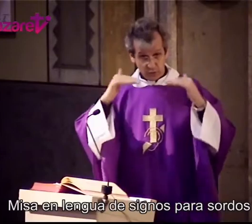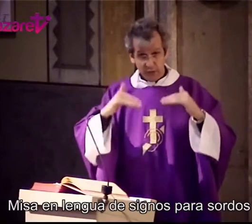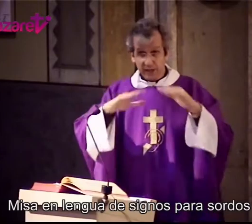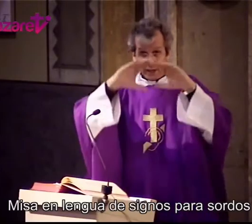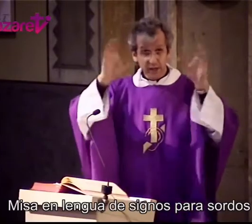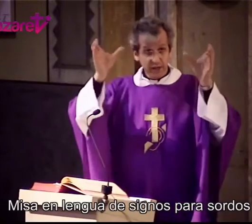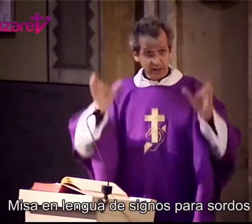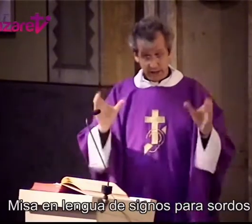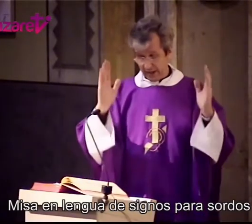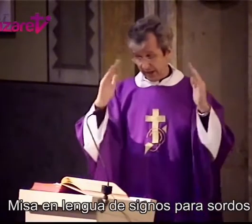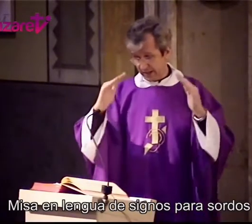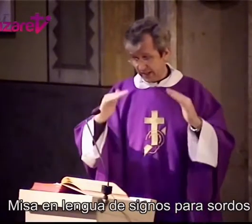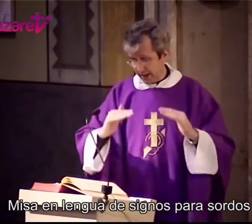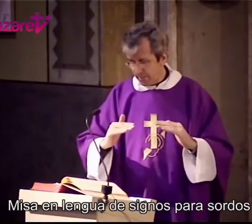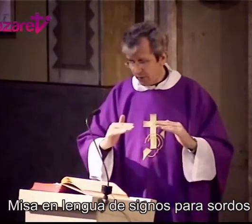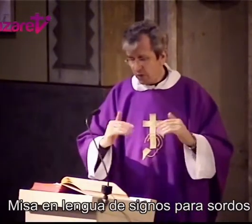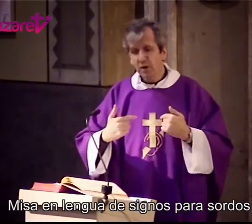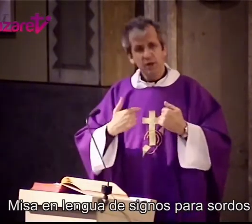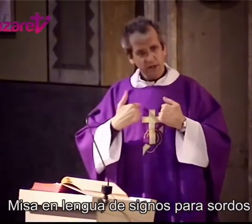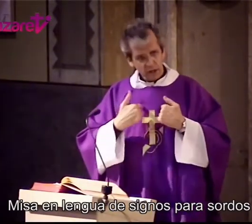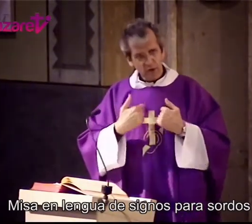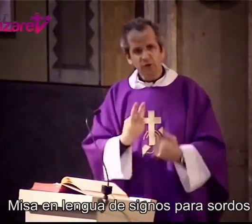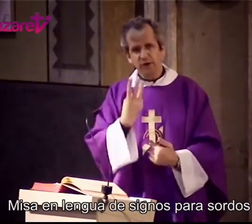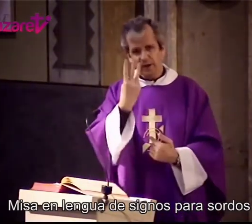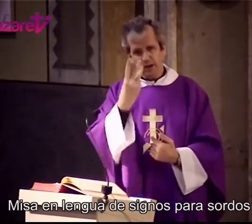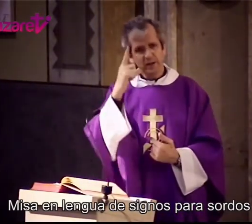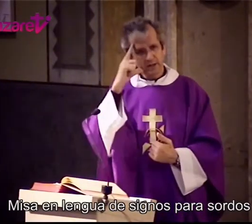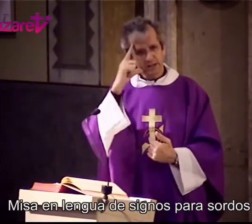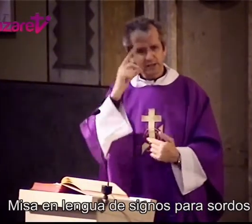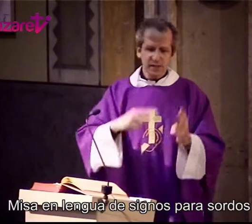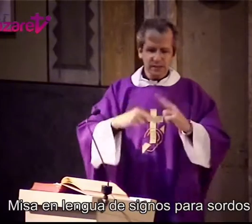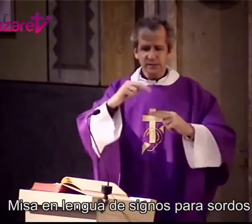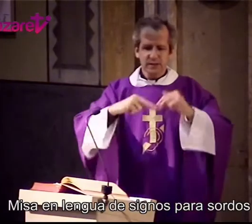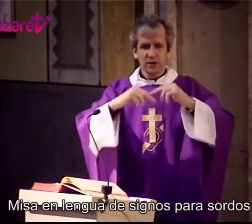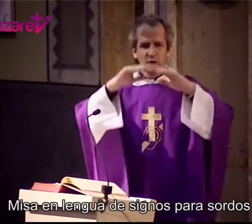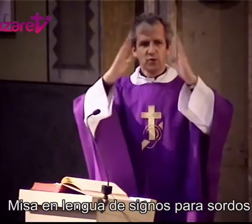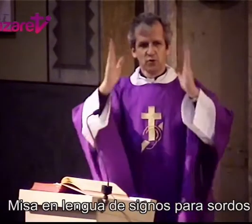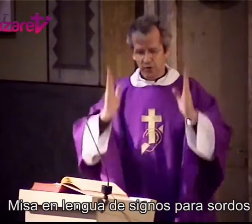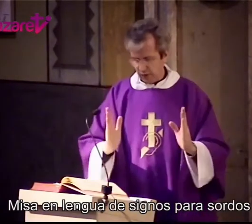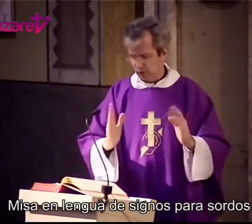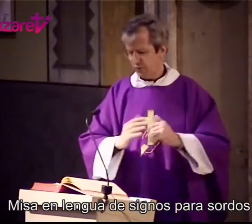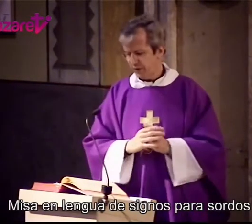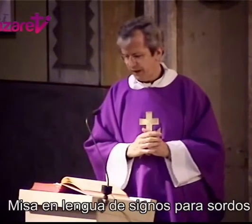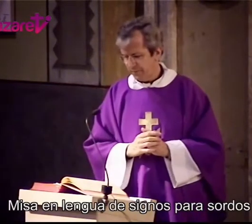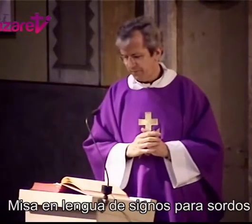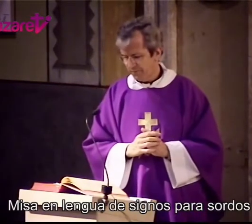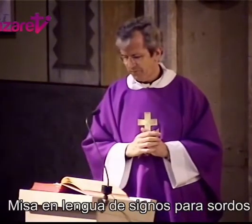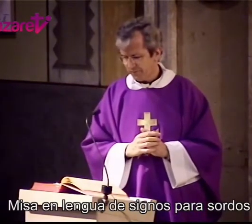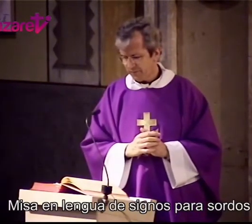«Destruid este templo y yo en 3 días lo reconstruiré».